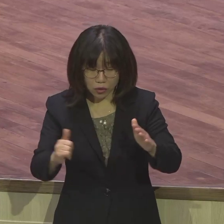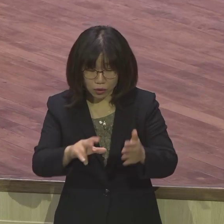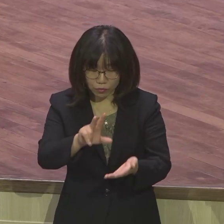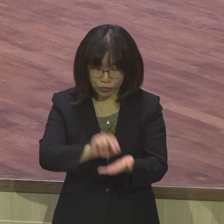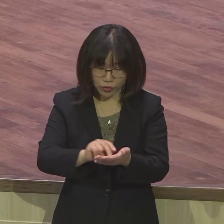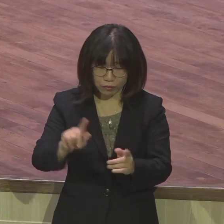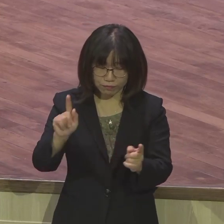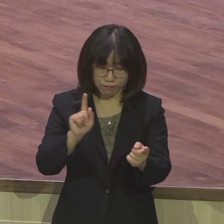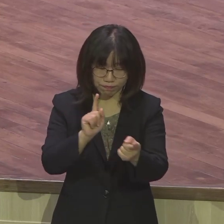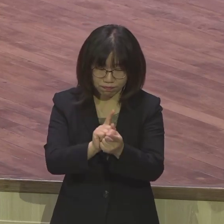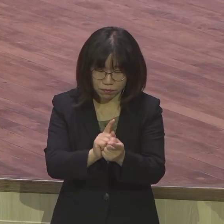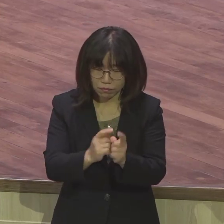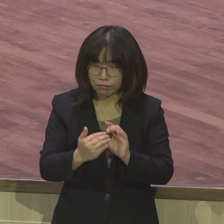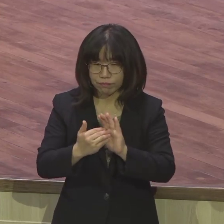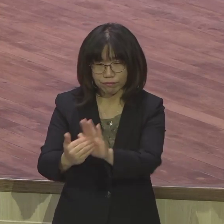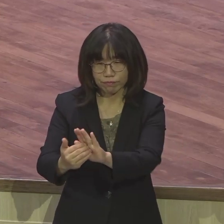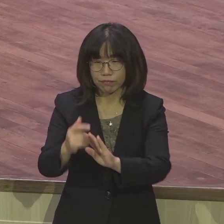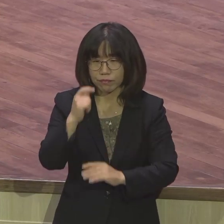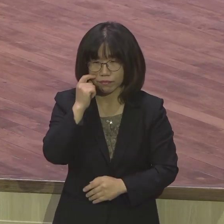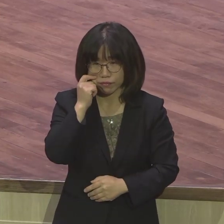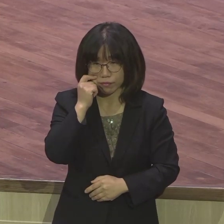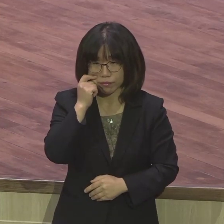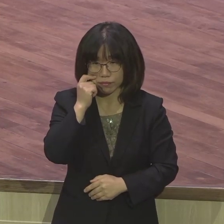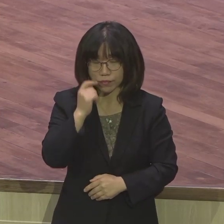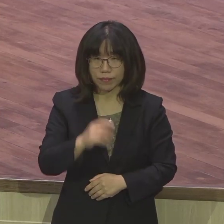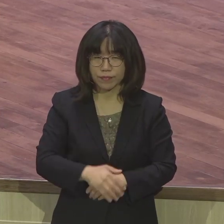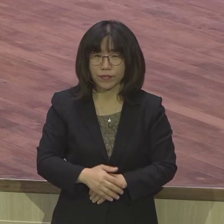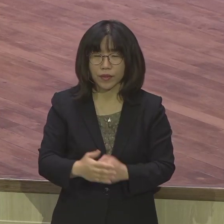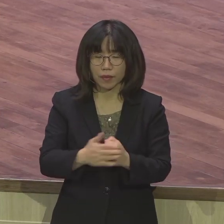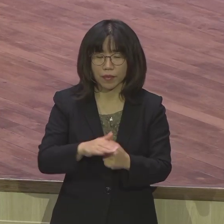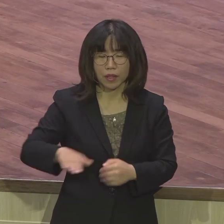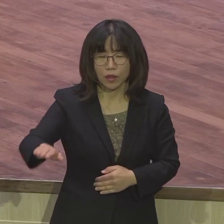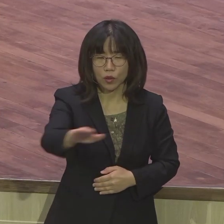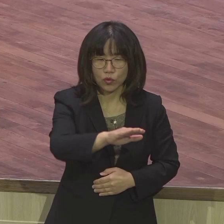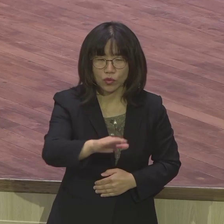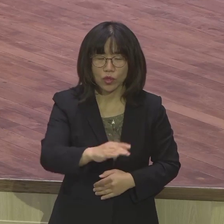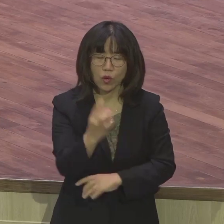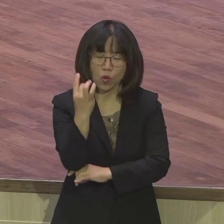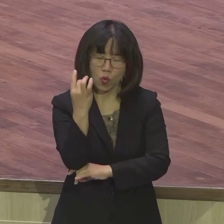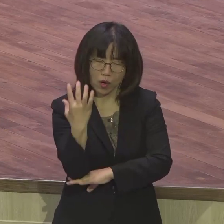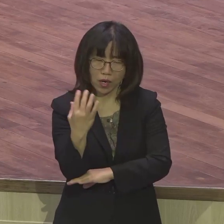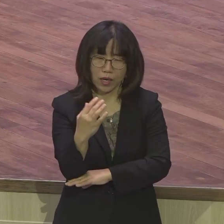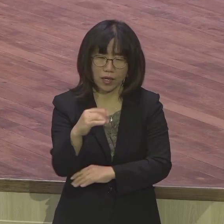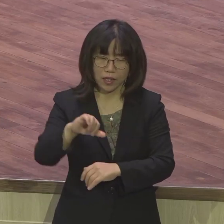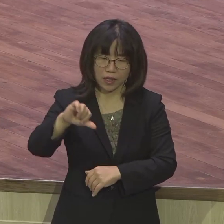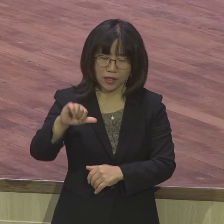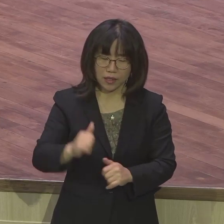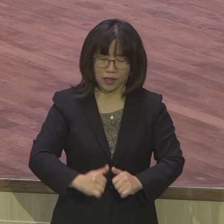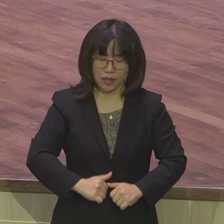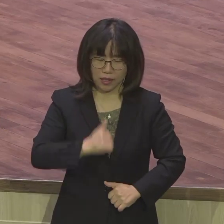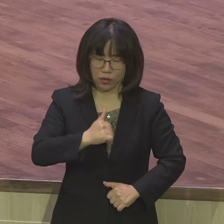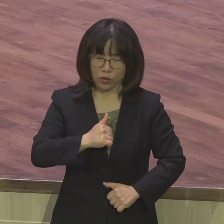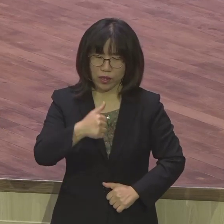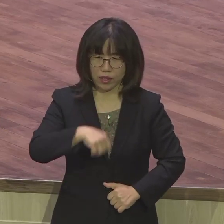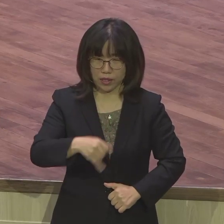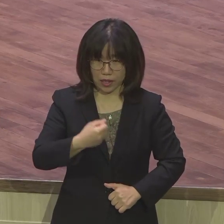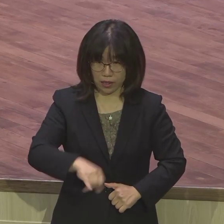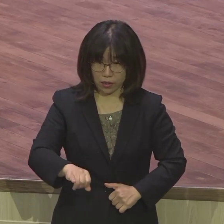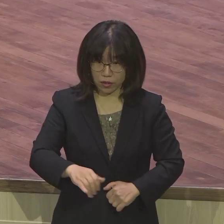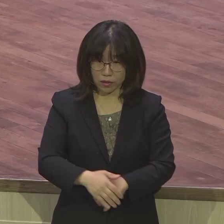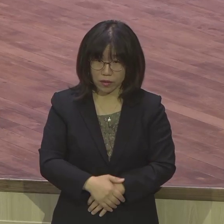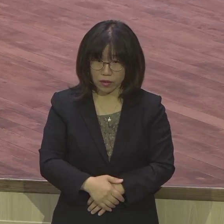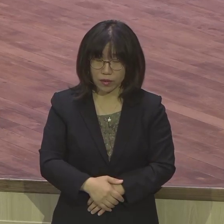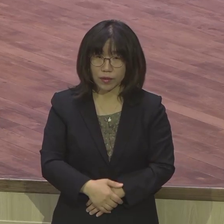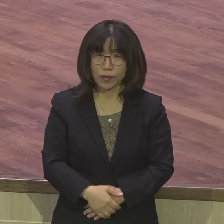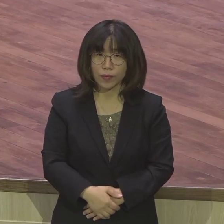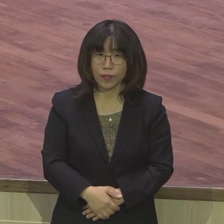길이 없습니다. 그래서 에베소 2장 3절에 보면 본질상 진노의 자녀들아 이렇게 얘기하고 있습니다. 마치